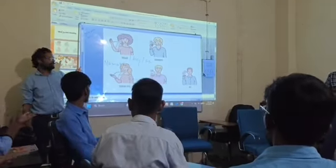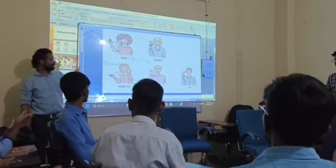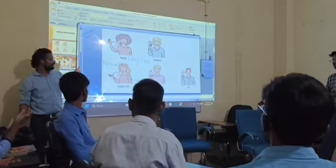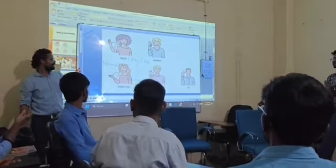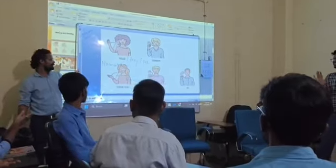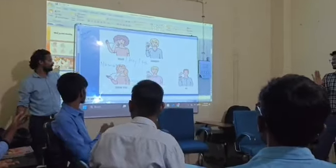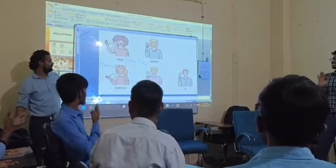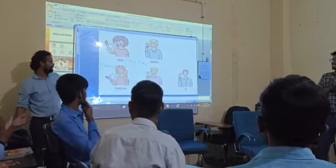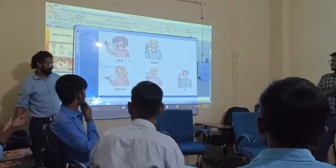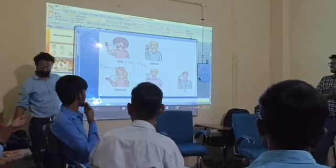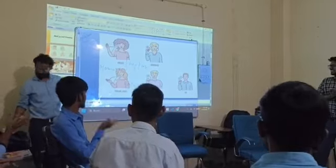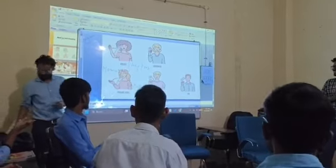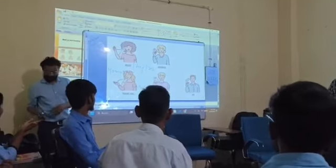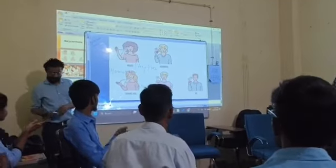ये तो पता है,